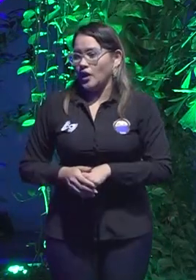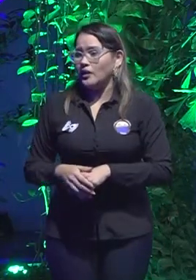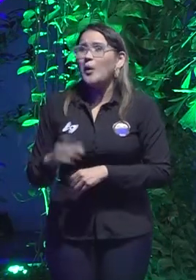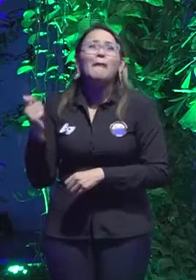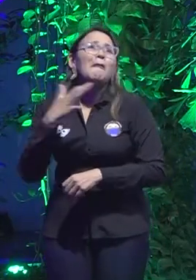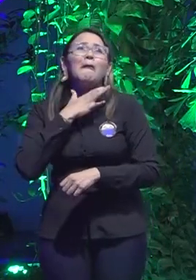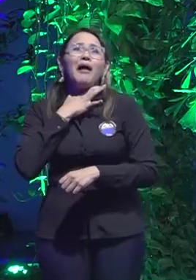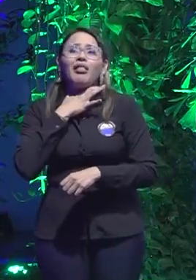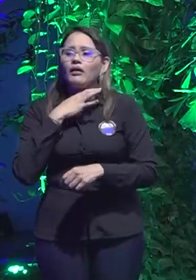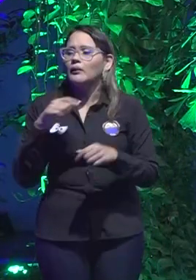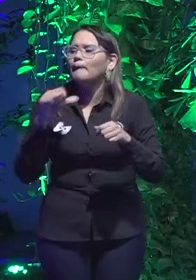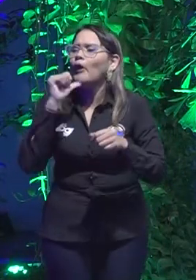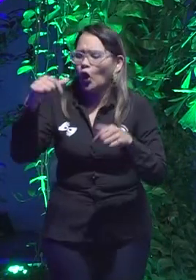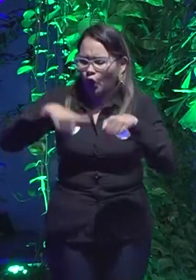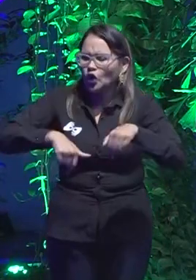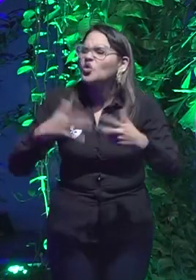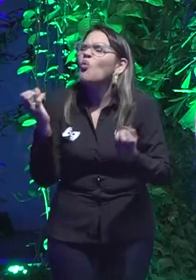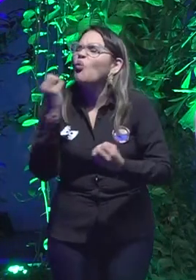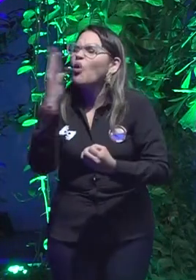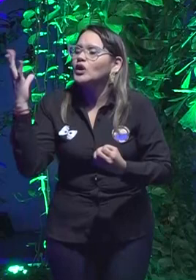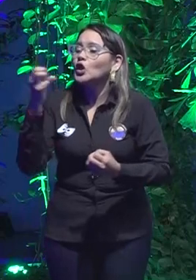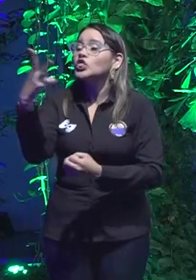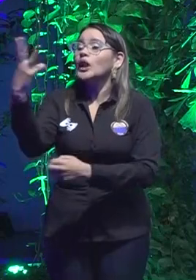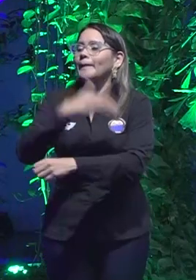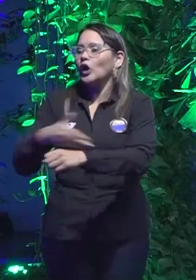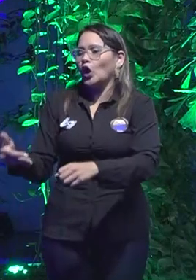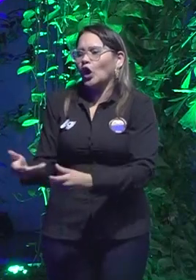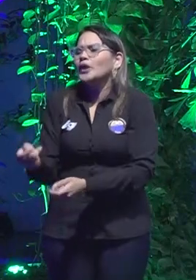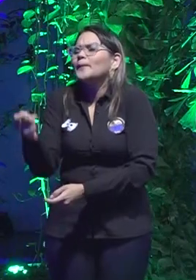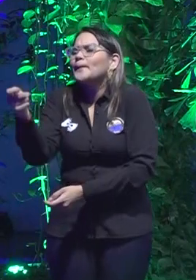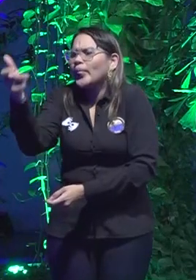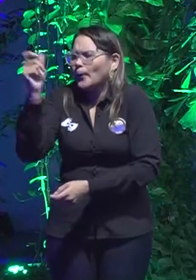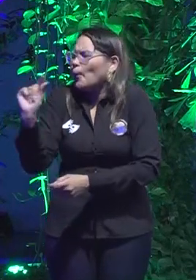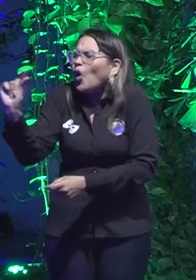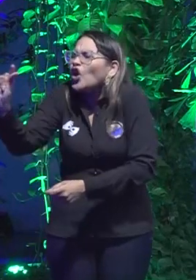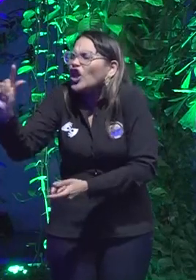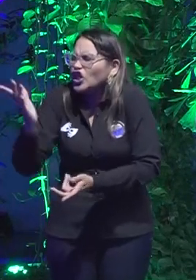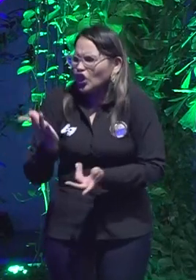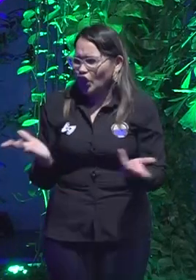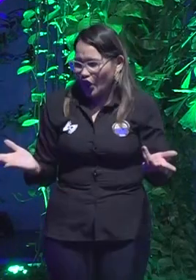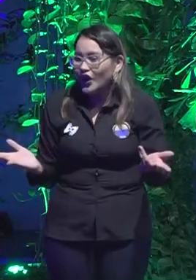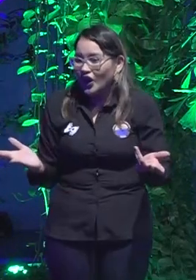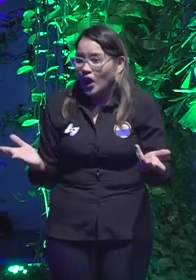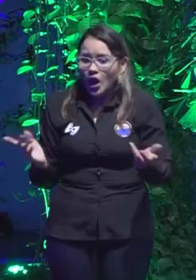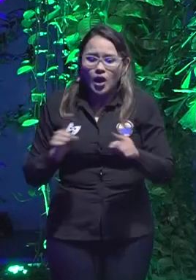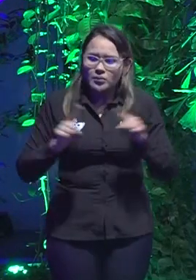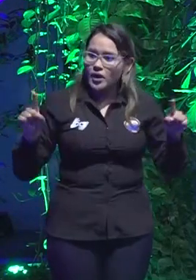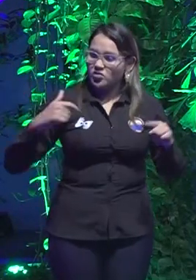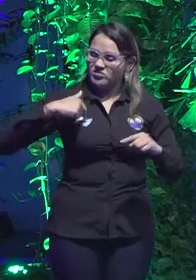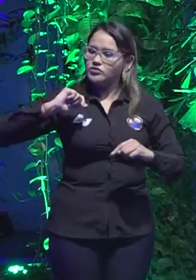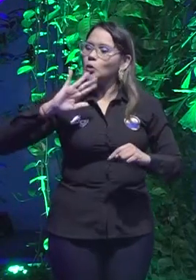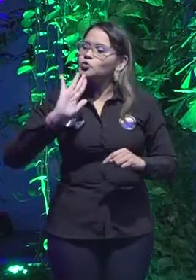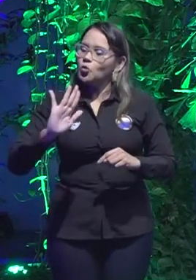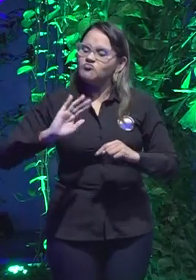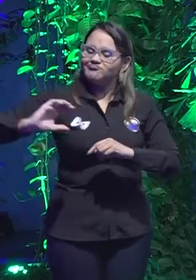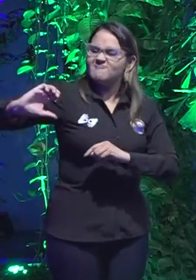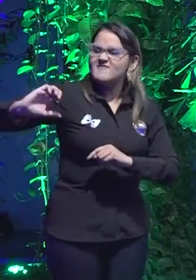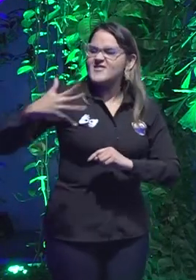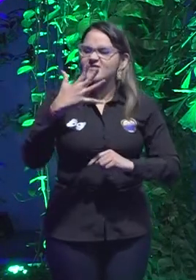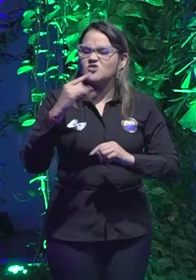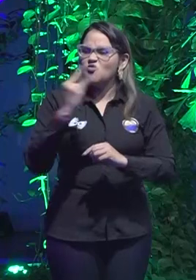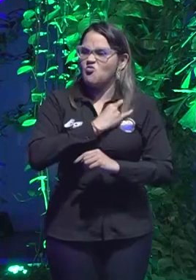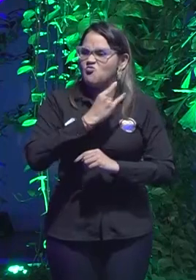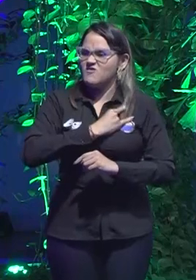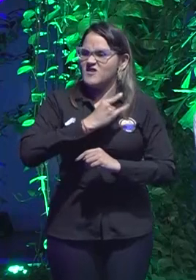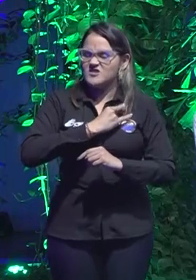pesos por estudiante. O que en pandemia, mientras universidades decrecieron, nosotros hoy somos la quinta universidad más grande de Colombia en cobertura, 25.000